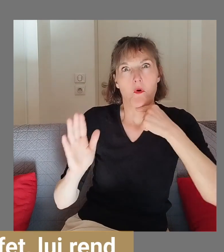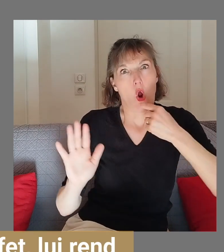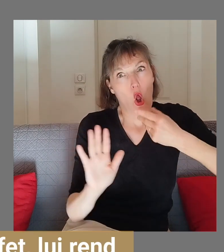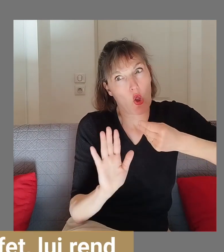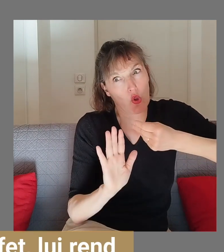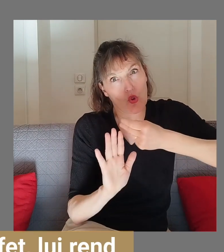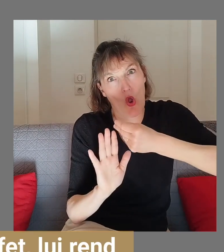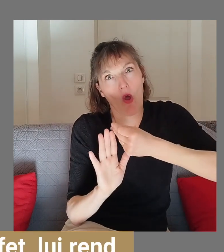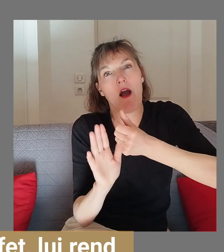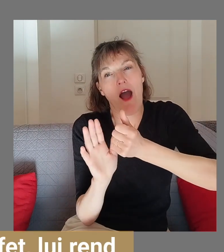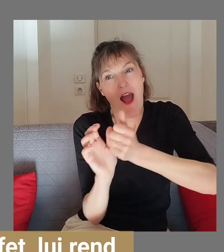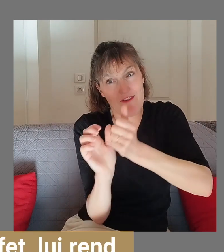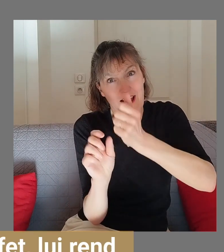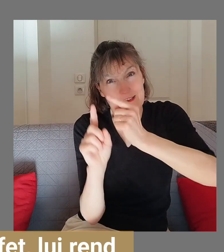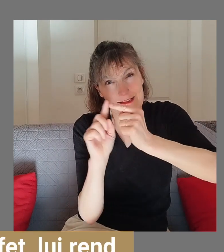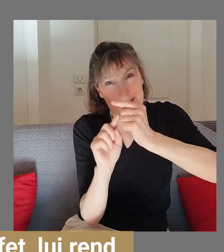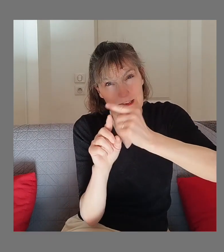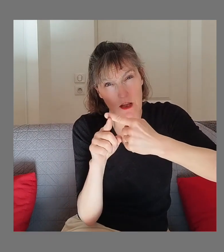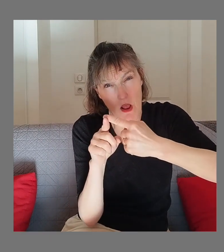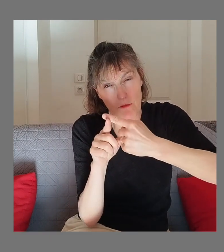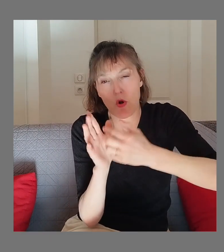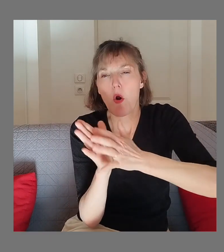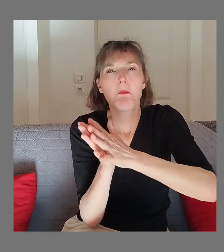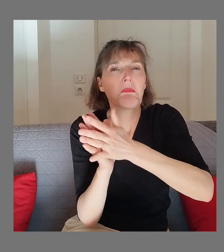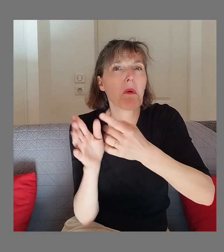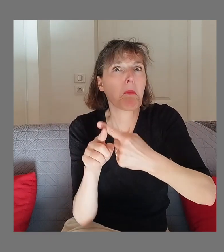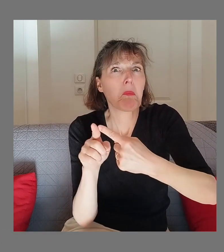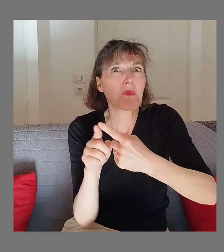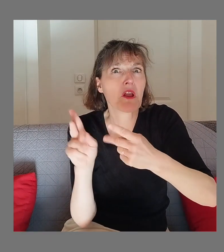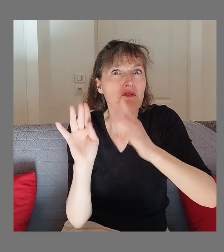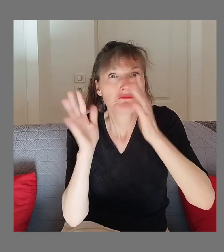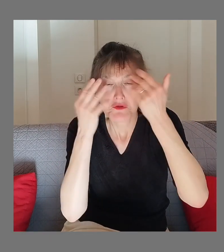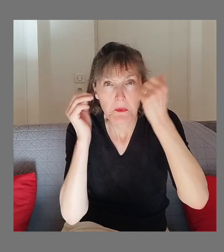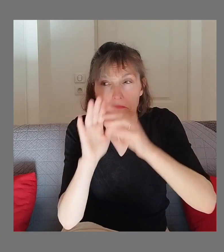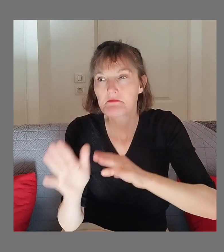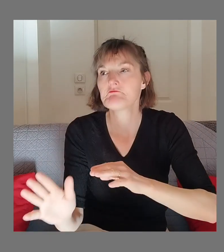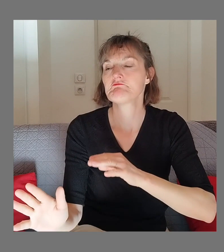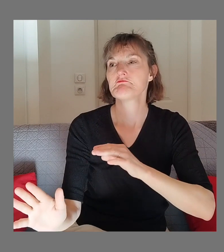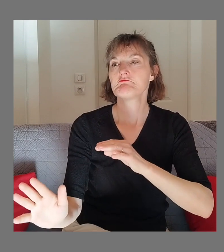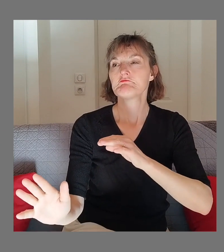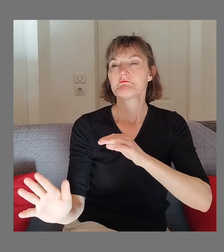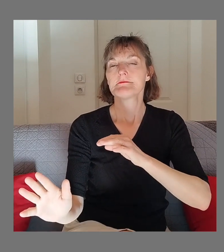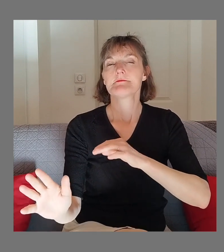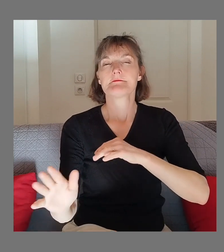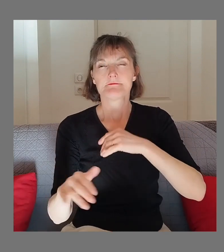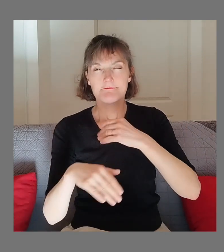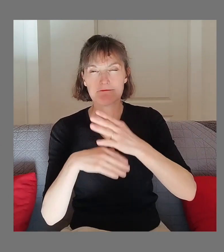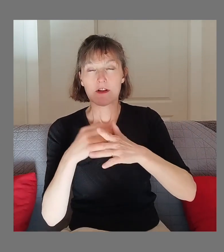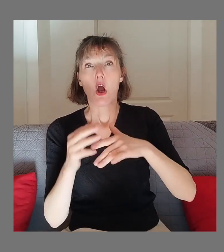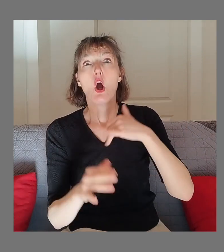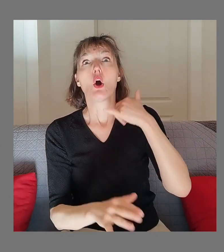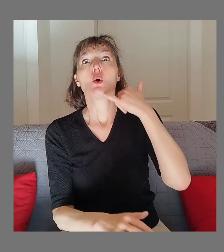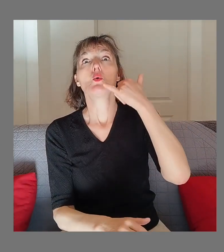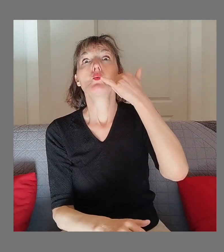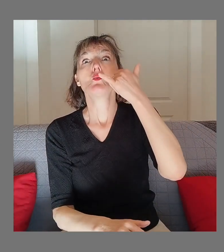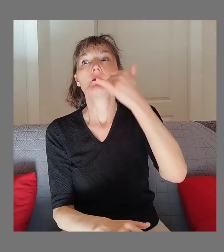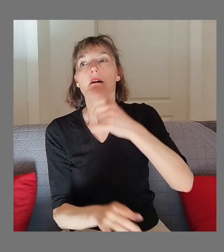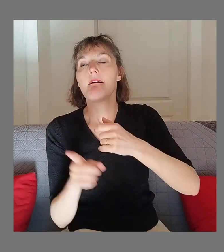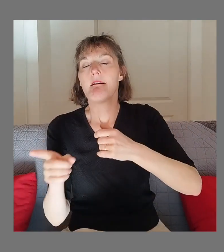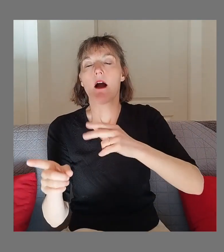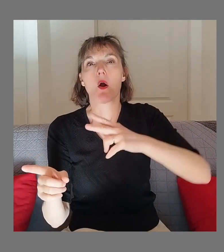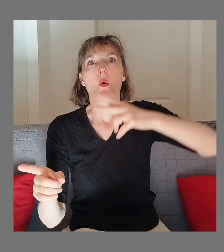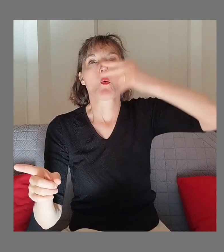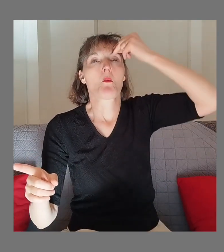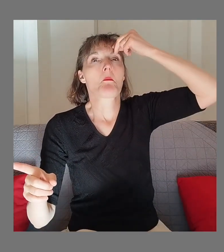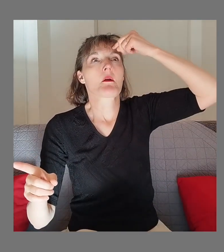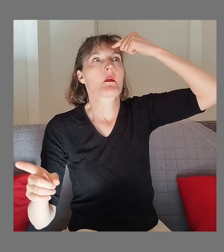Donc la sœur, en effet, lui rend le couteau avec le signe. Le signe qui montre que c'est le couteau. Et